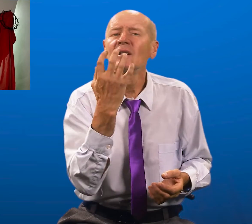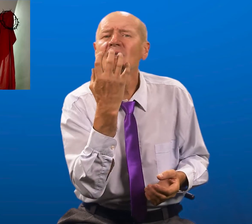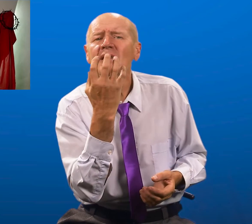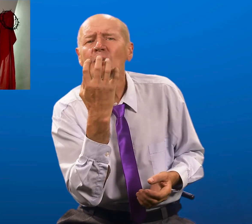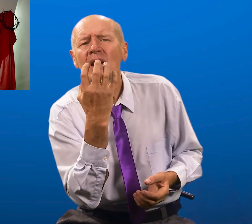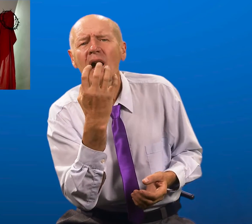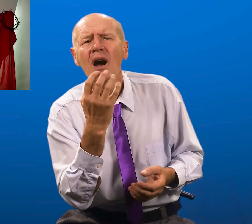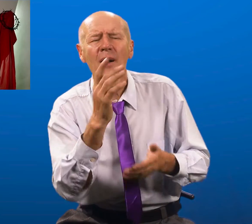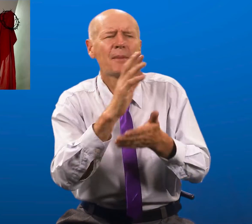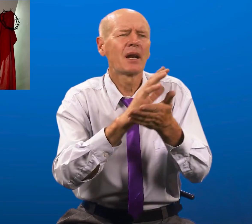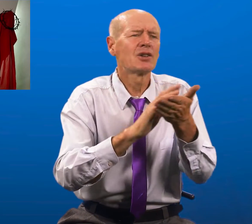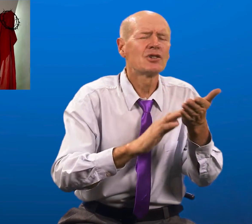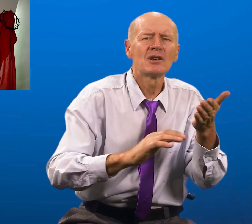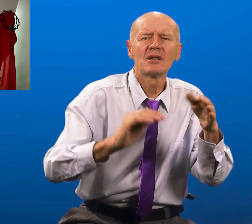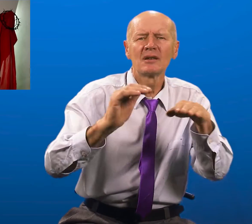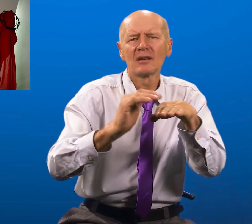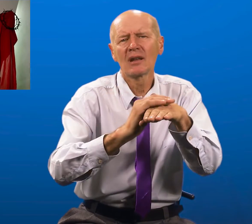прощения, доброты.